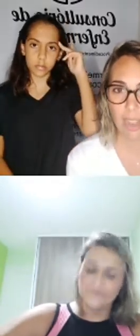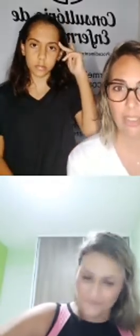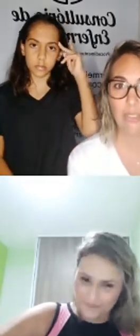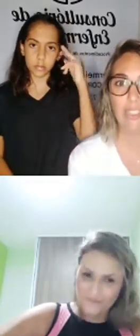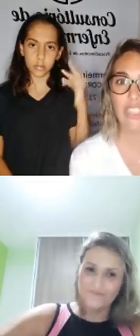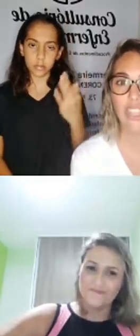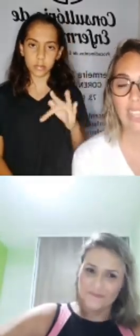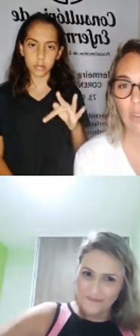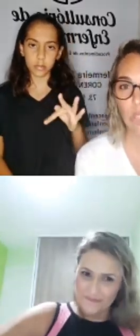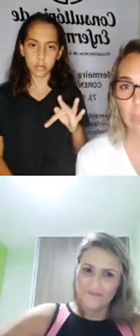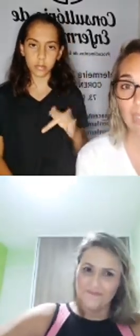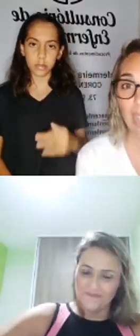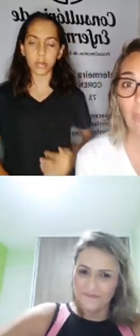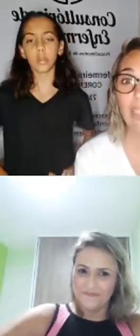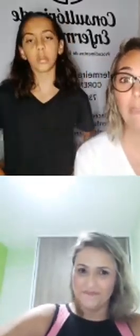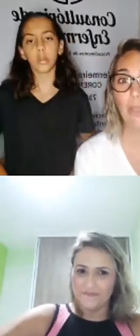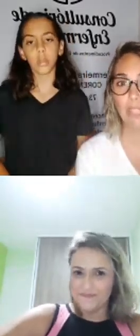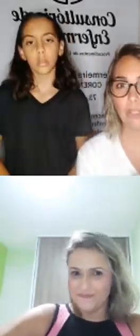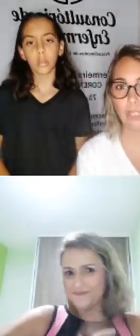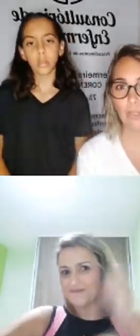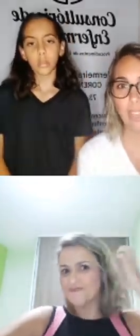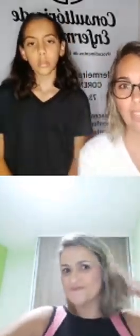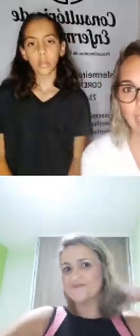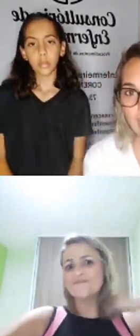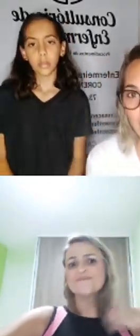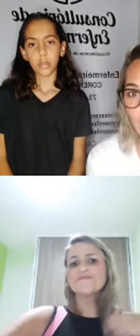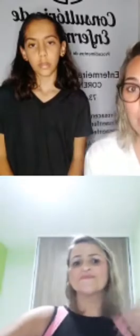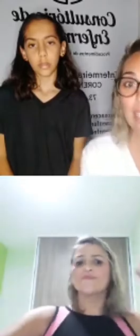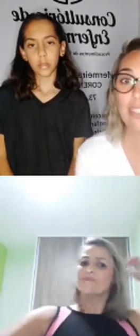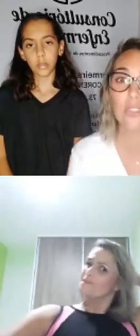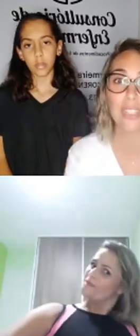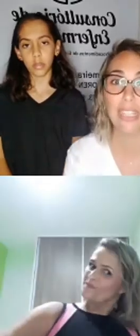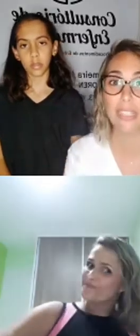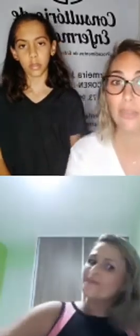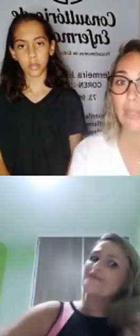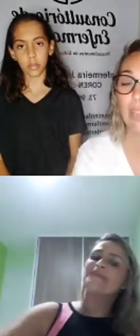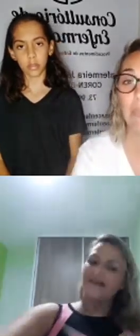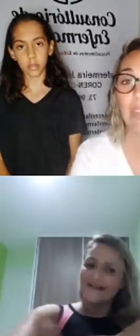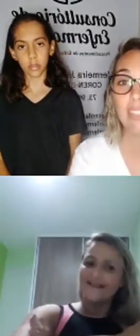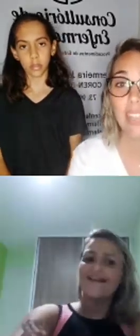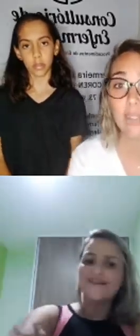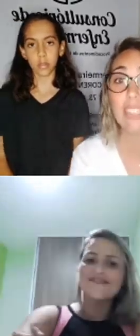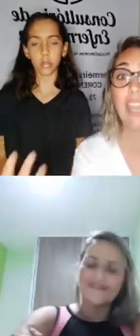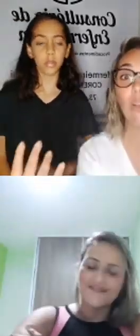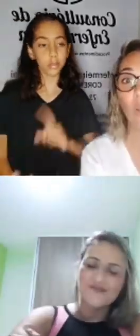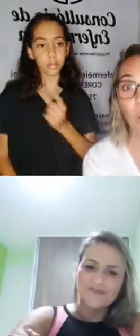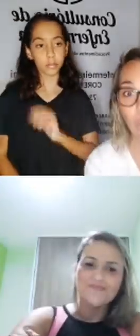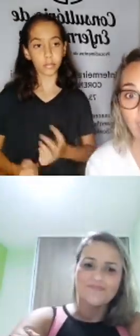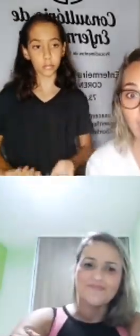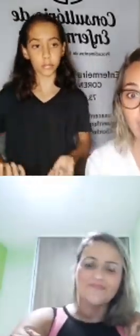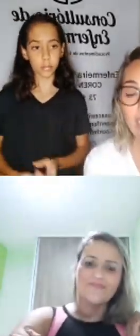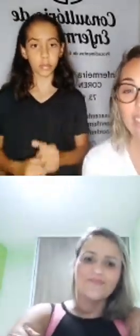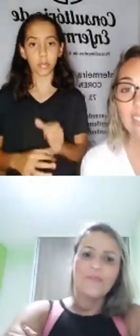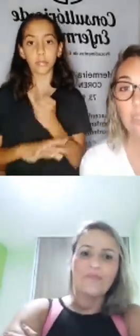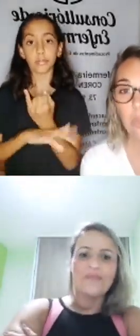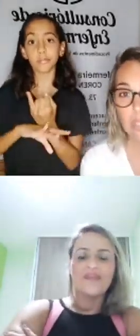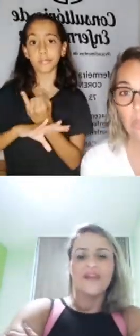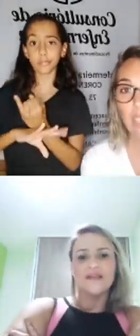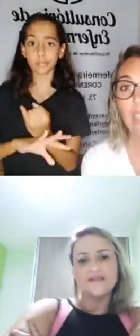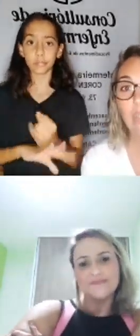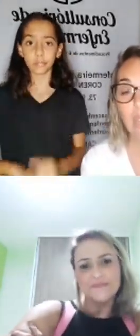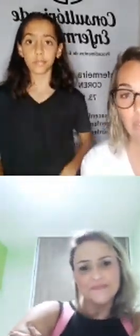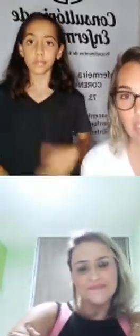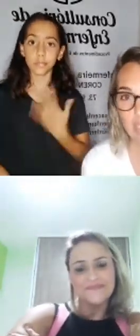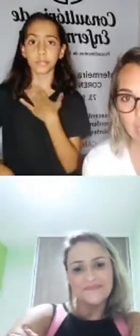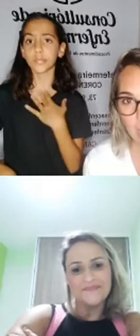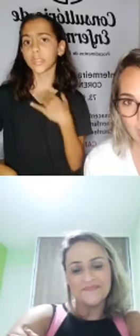do parto, vai chegar no hospital, e meu Deus, eu vou ganhar aqui, eu vou ser transferida, eu não quero mais, e agora? Que situação, o que